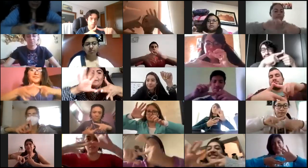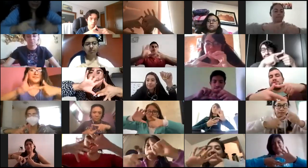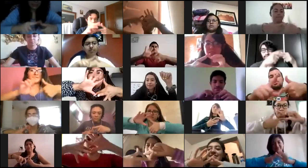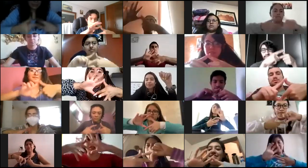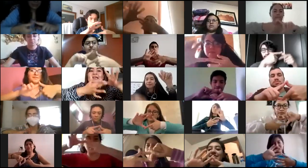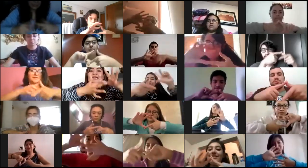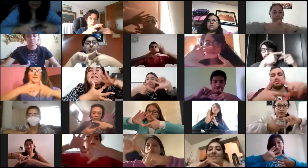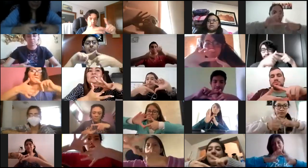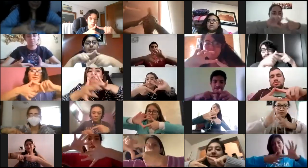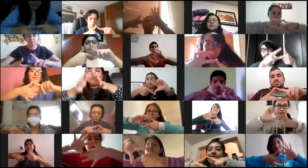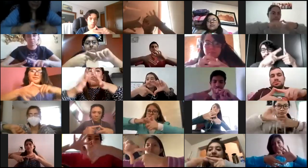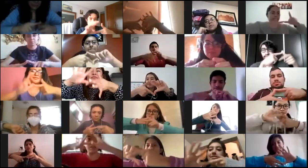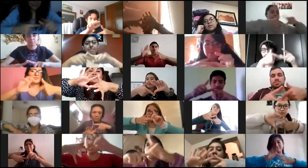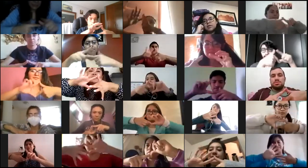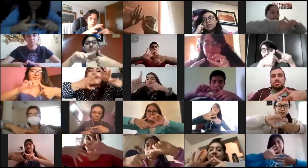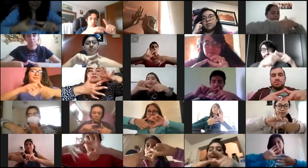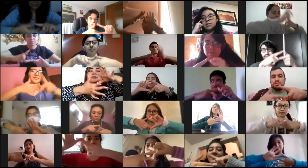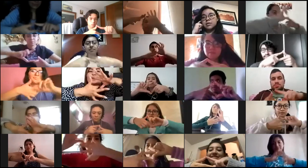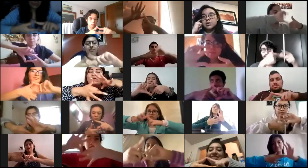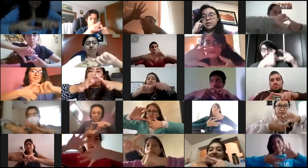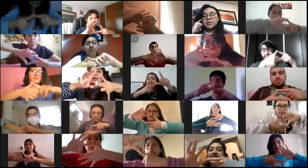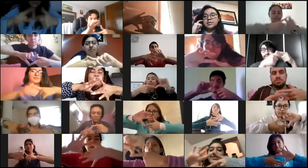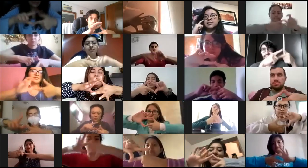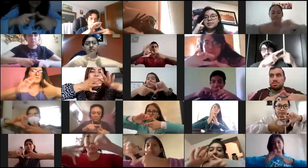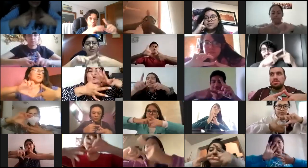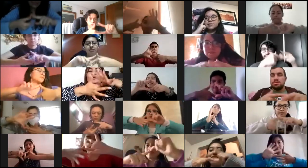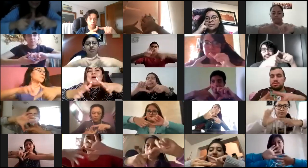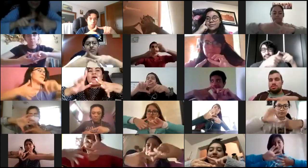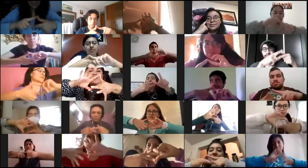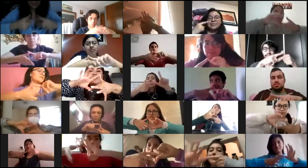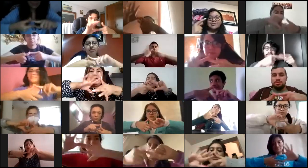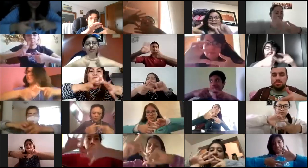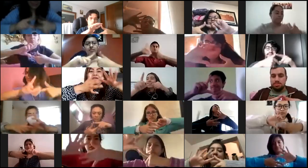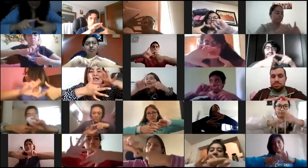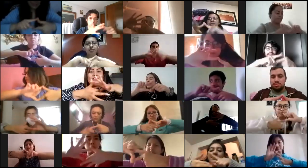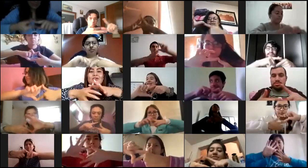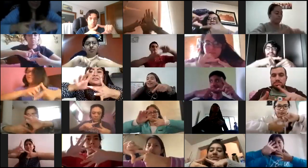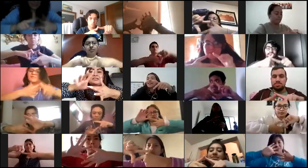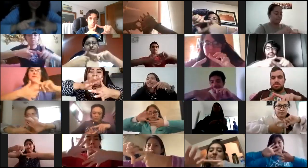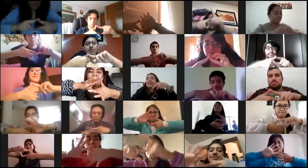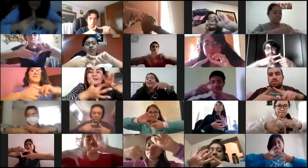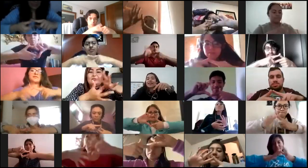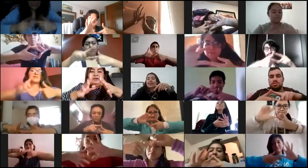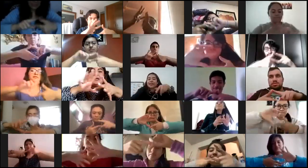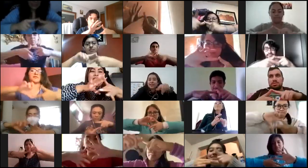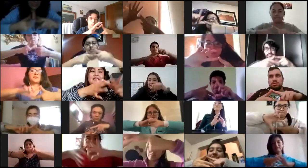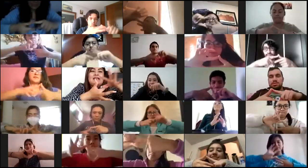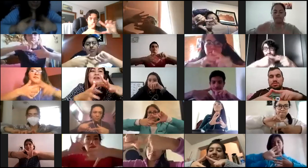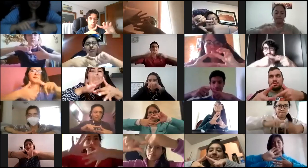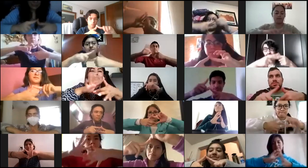Porque gira hasta mi muñeca. Observen que mi codo, mi hombro, mi muñeca, todo está trabajando. Y le comenzamos a